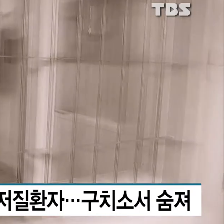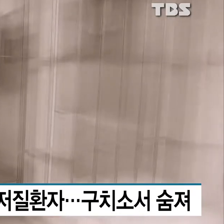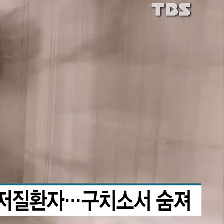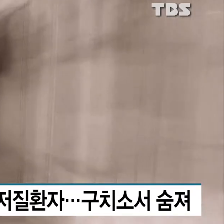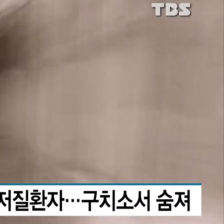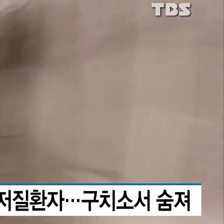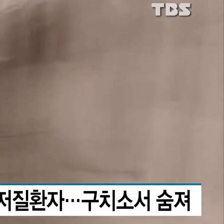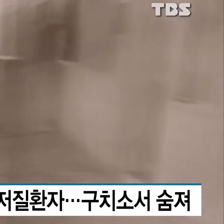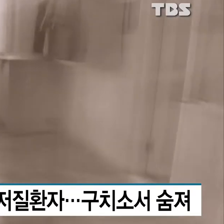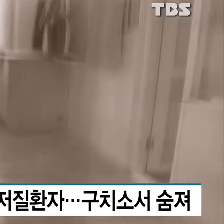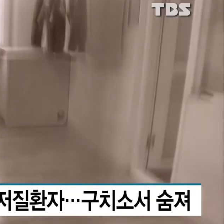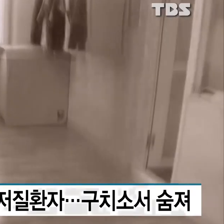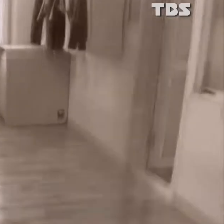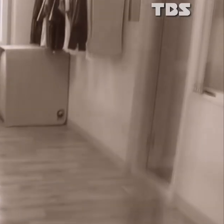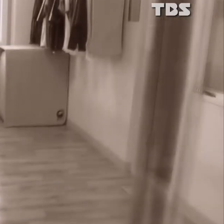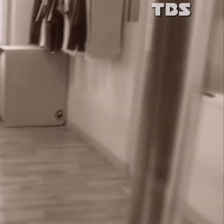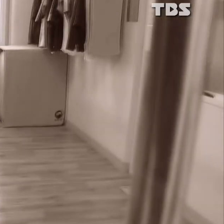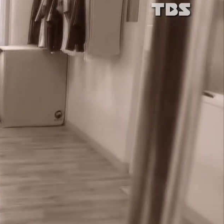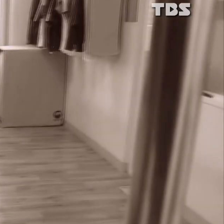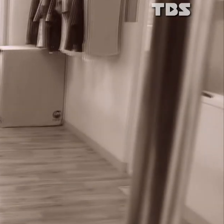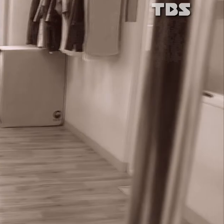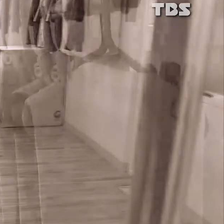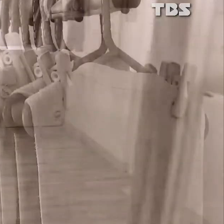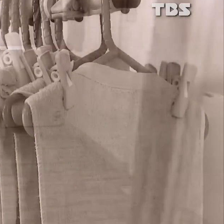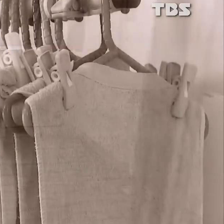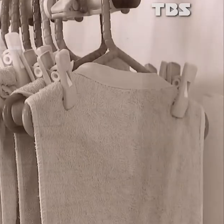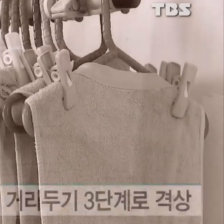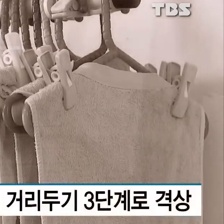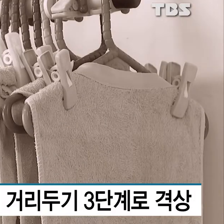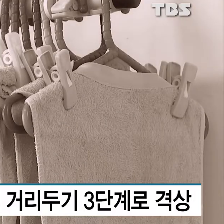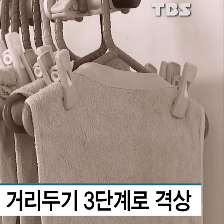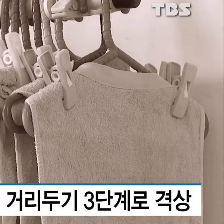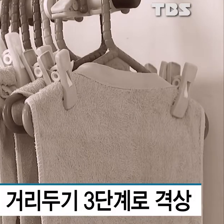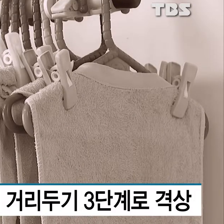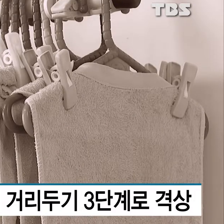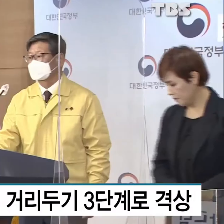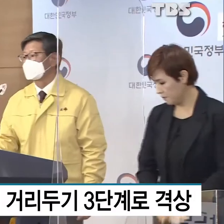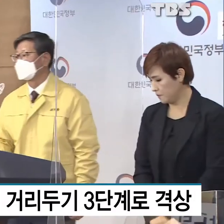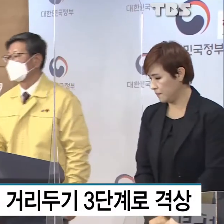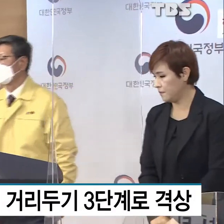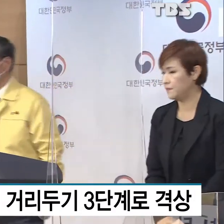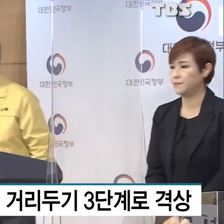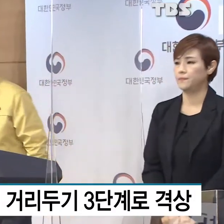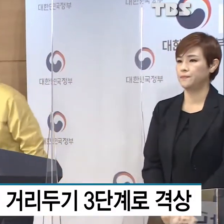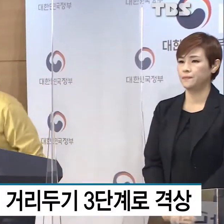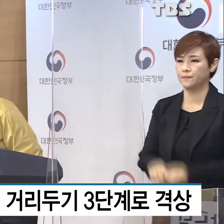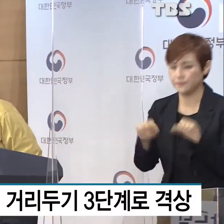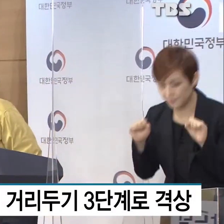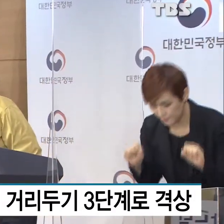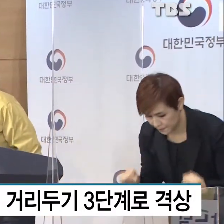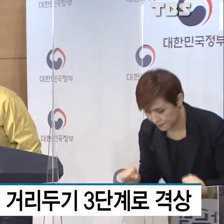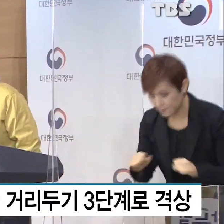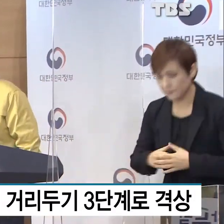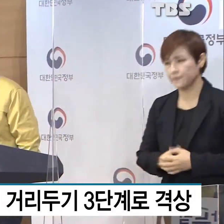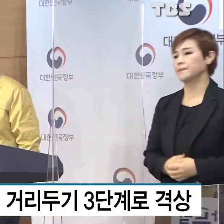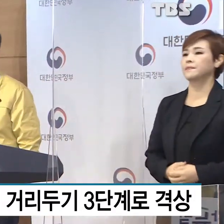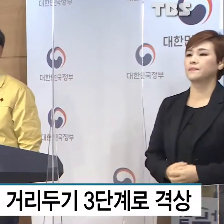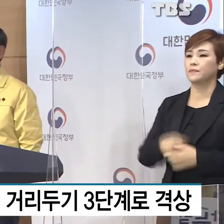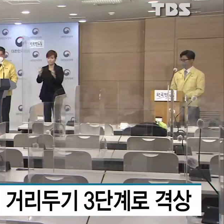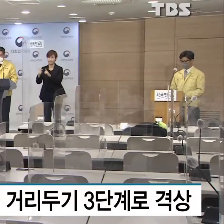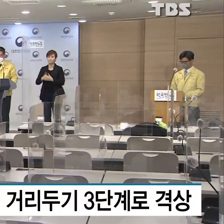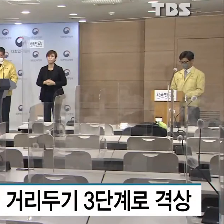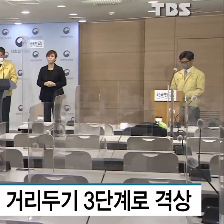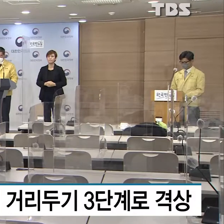생을 마감했습니다. 구치소 집단 감염이 무섭게 번지자 법무부는 오늘 오전 교정시설의 사회적 거리